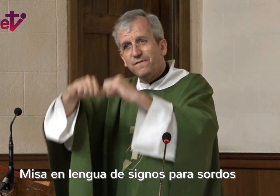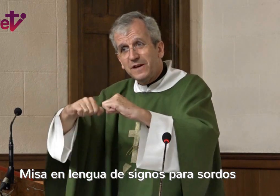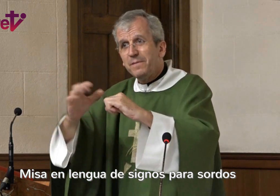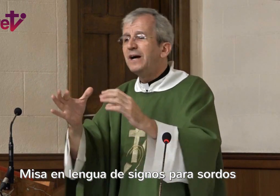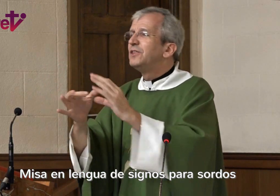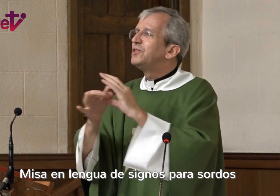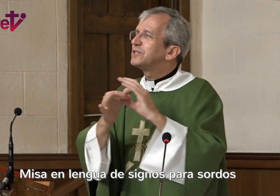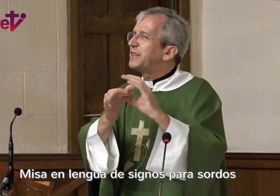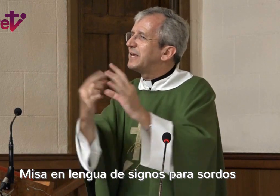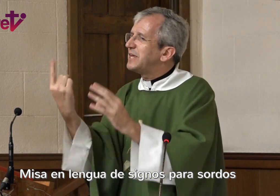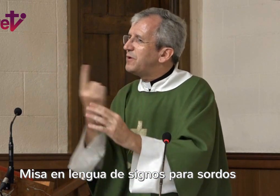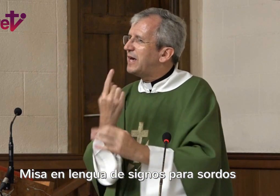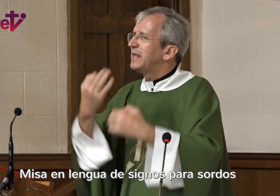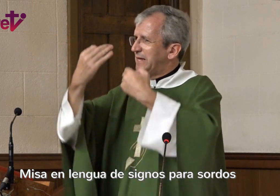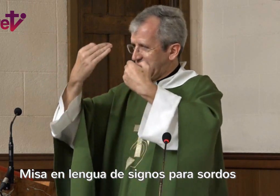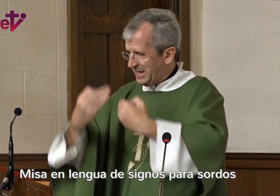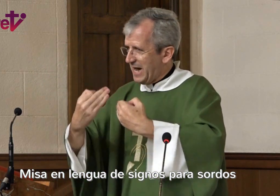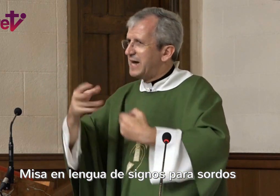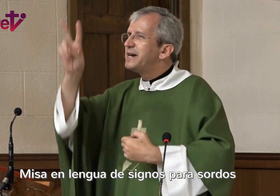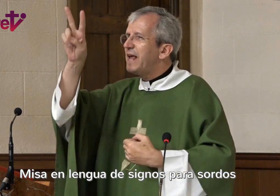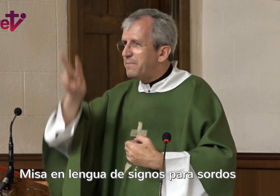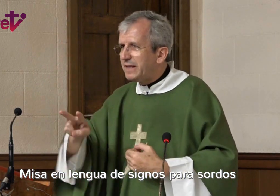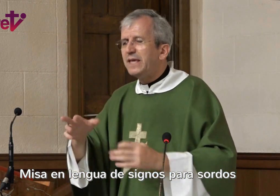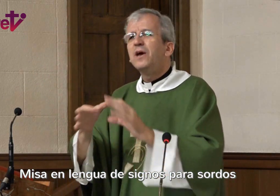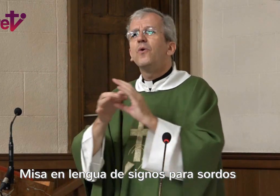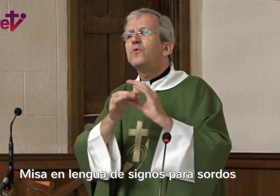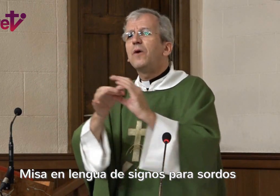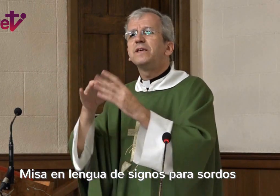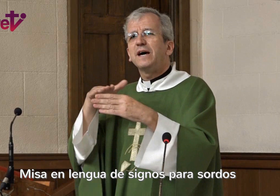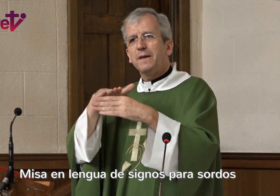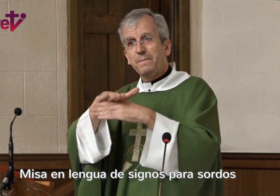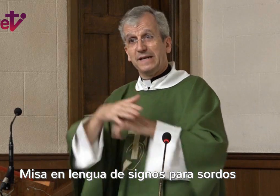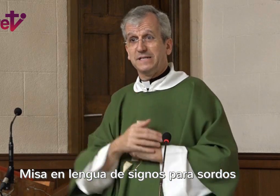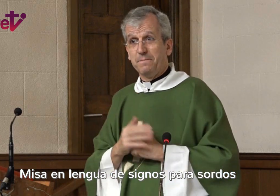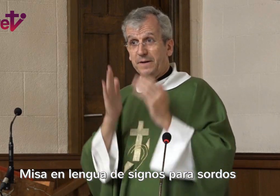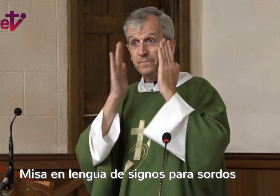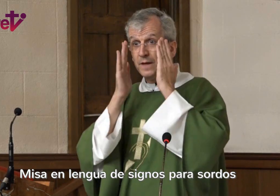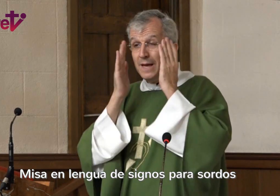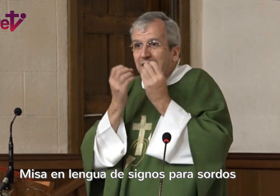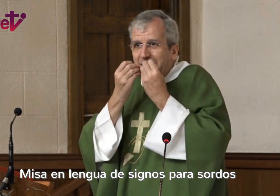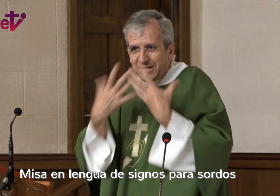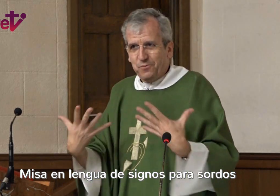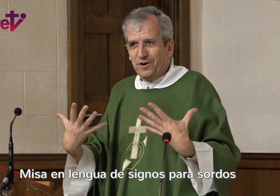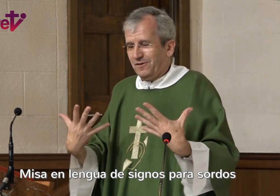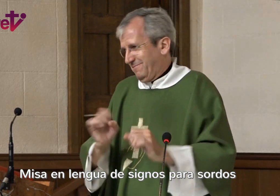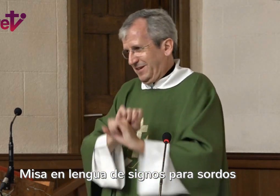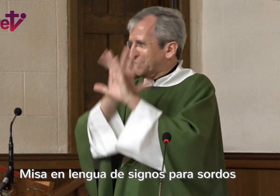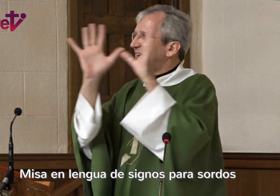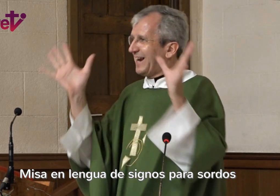confirma Dios hace que esa unidad sea realmente una unidad para sí y es bueno eso está